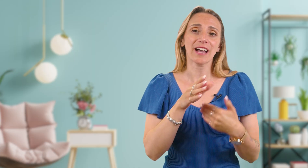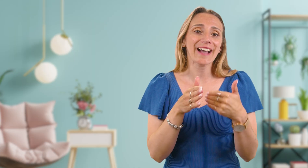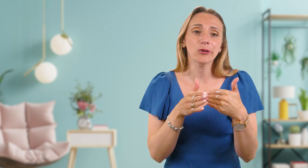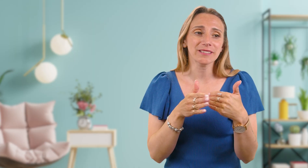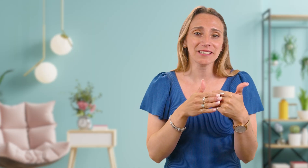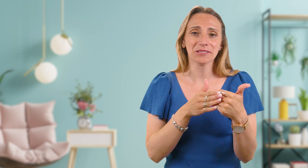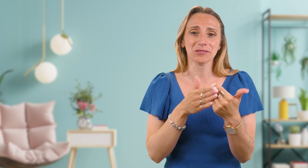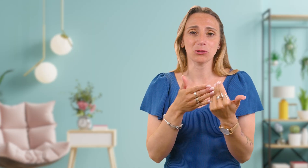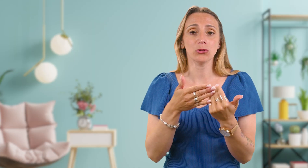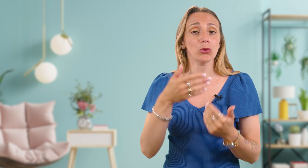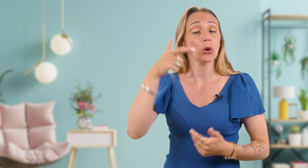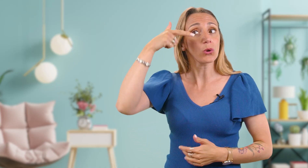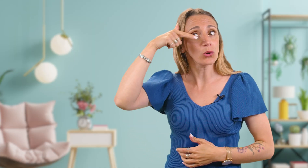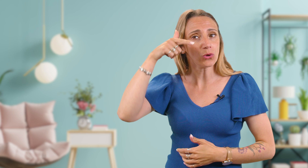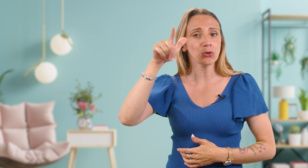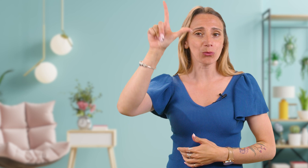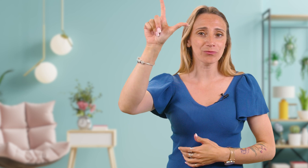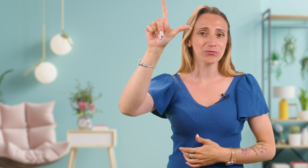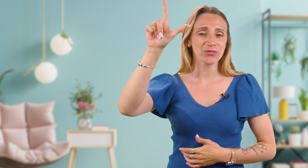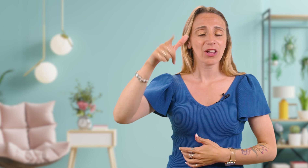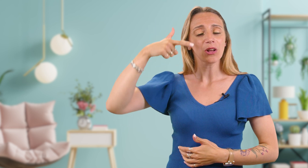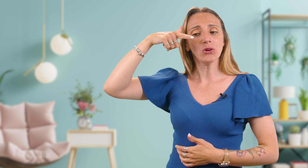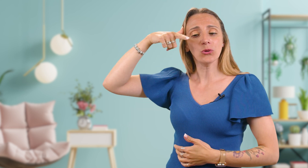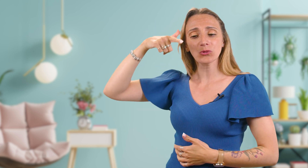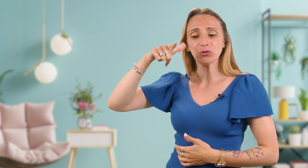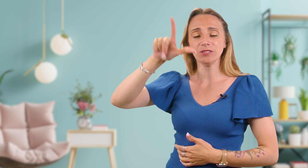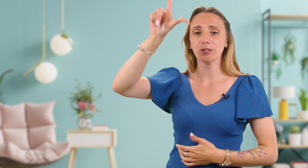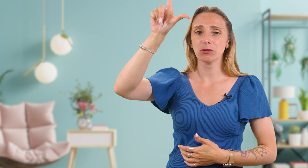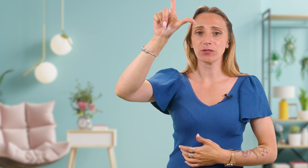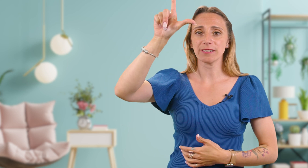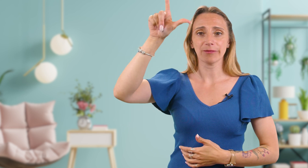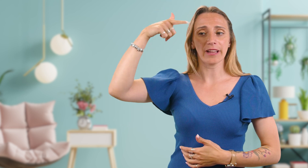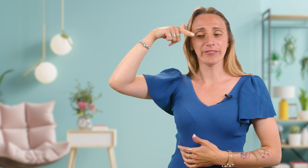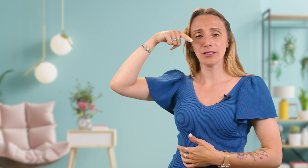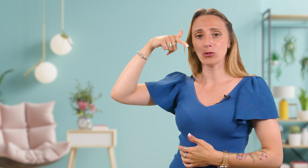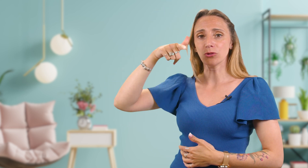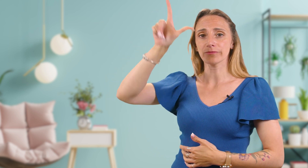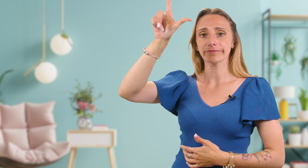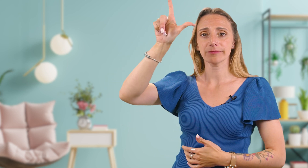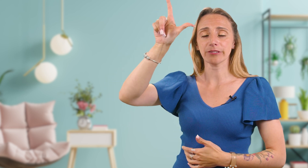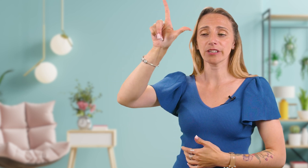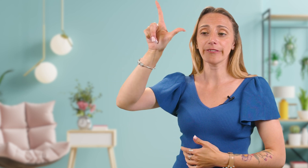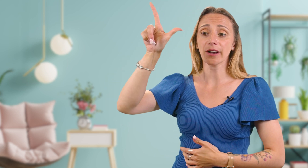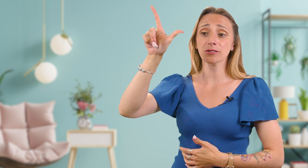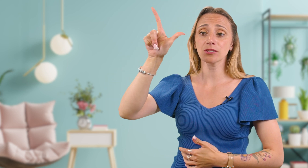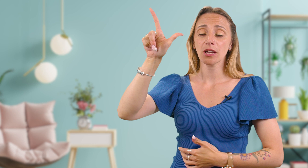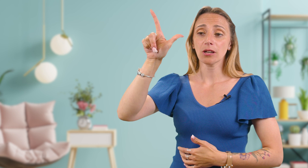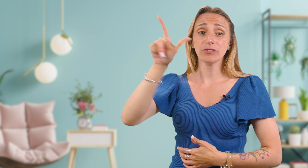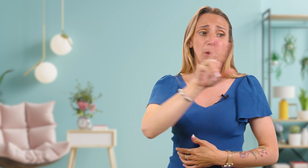à côté de Lyon. Lyon se dit comme ceci, la ville de Lyon. Ça fait référence. Villeurbanne,